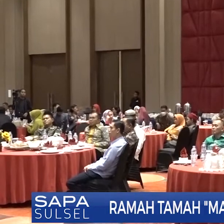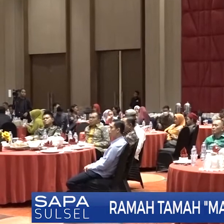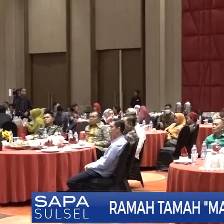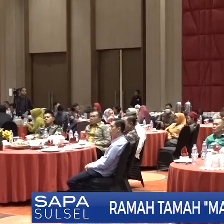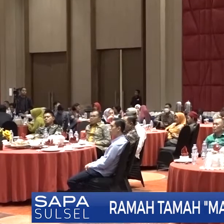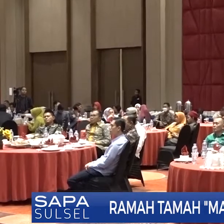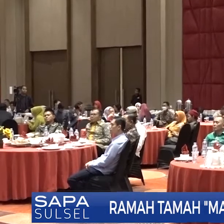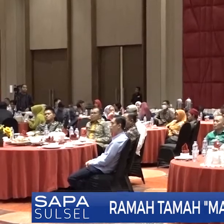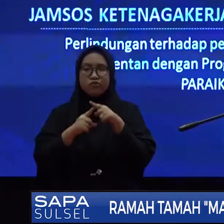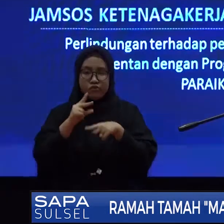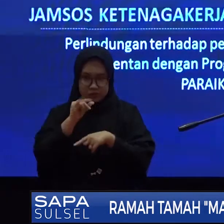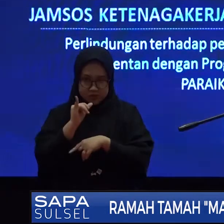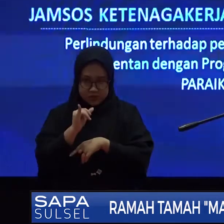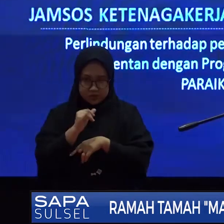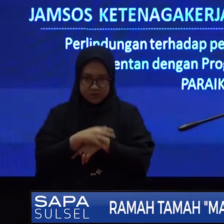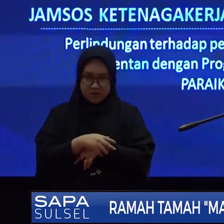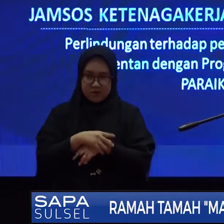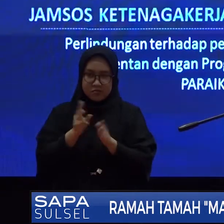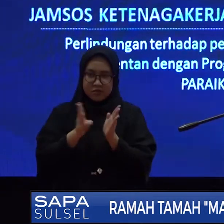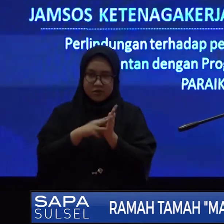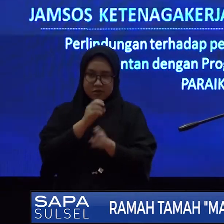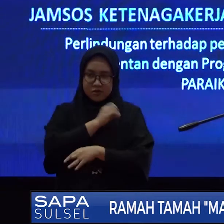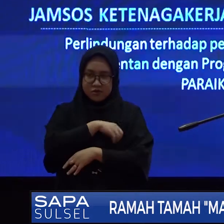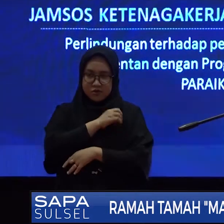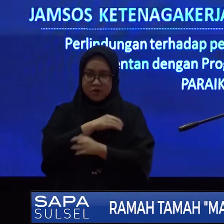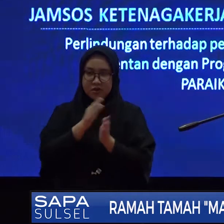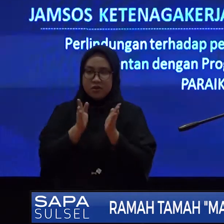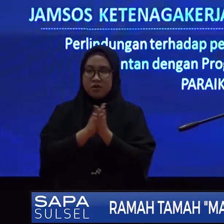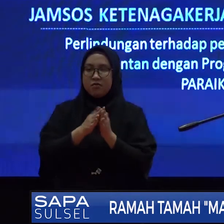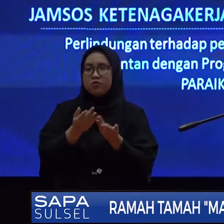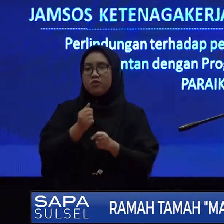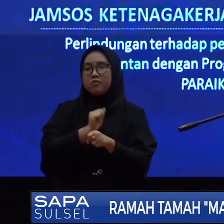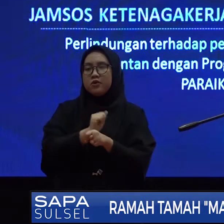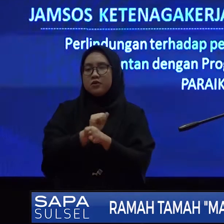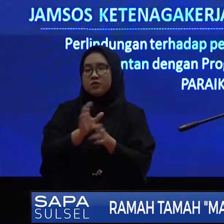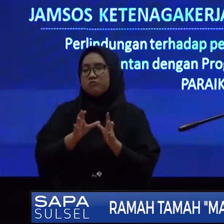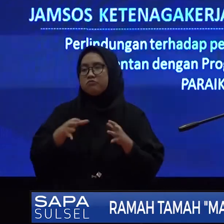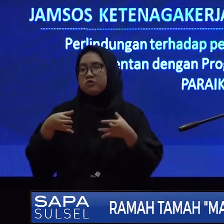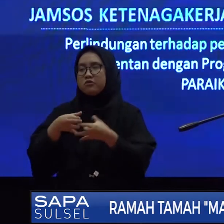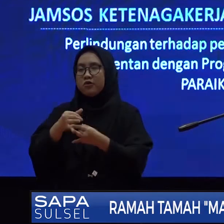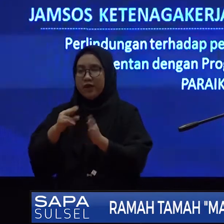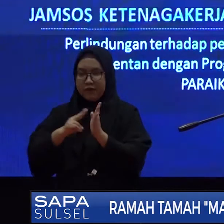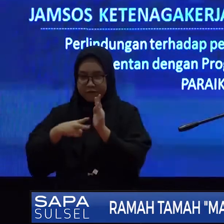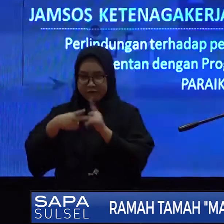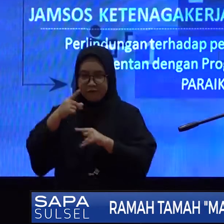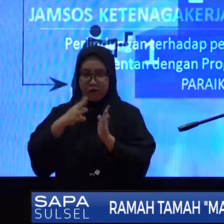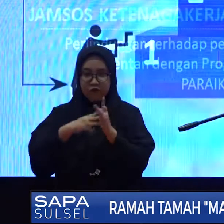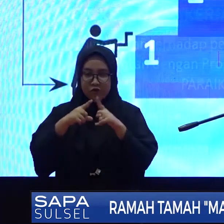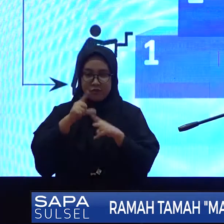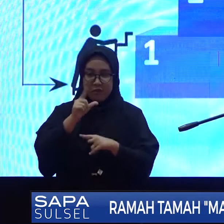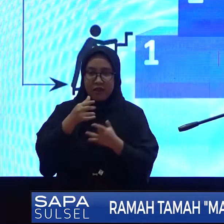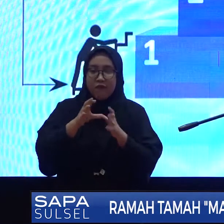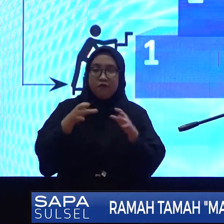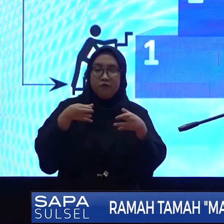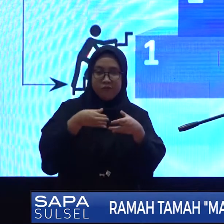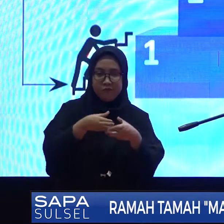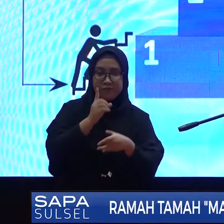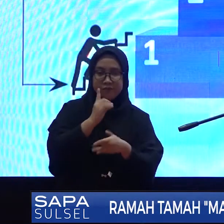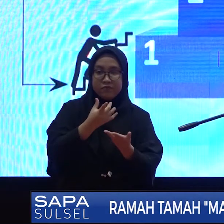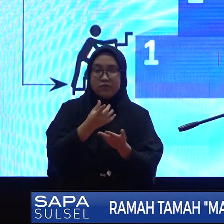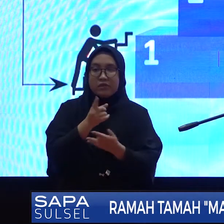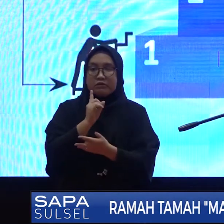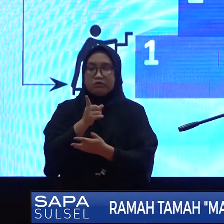berdampak pada masalah Sal dan untuk pekerja di sektor formal telah dibentuk forum kepatuhan